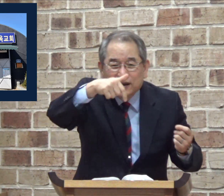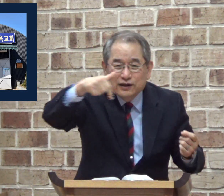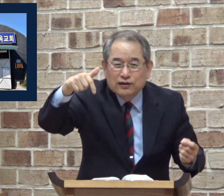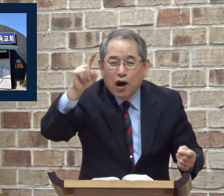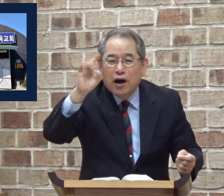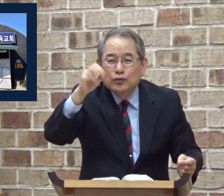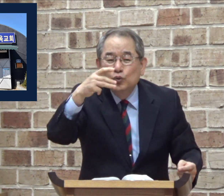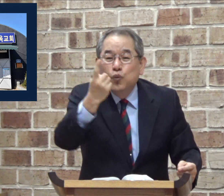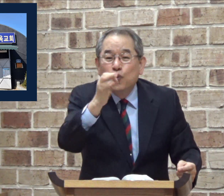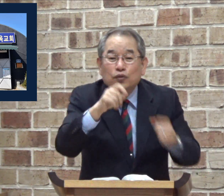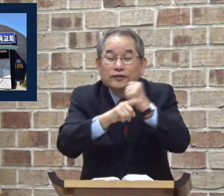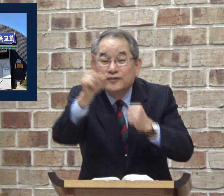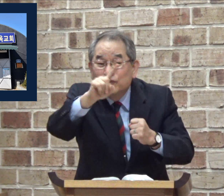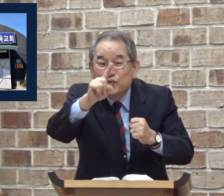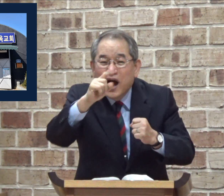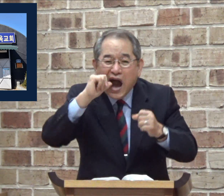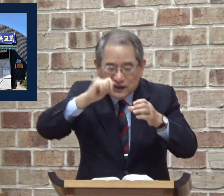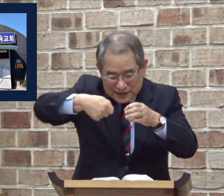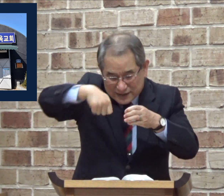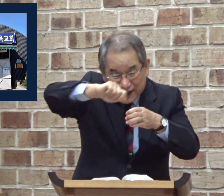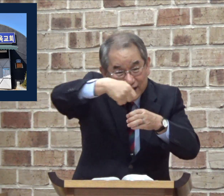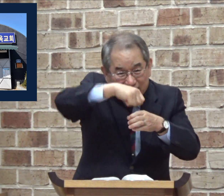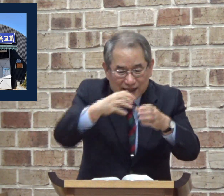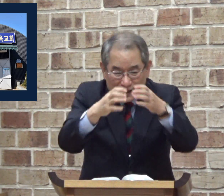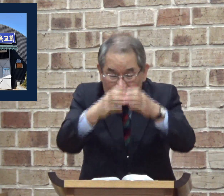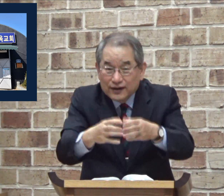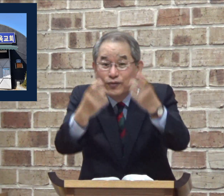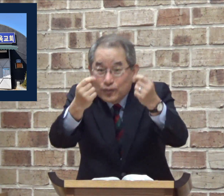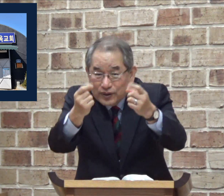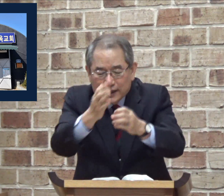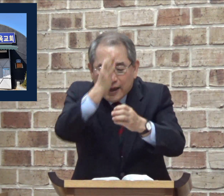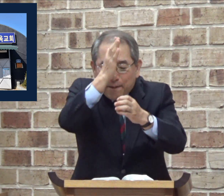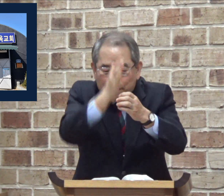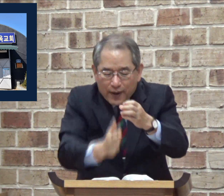마치 캔을 반 잘라서 뒤집어 놓은 모양 같은 교회 모습입니다.